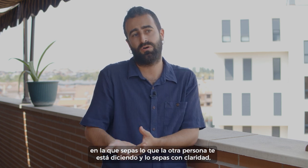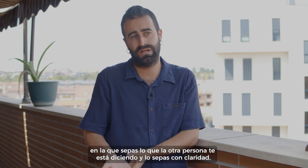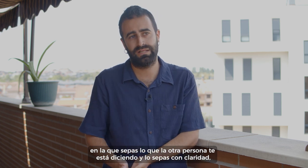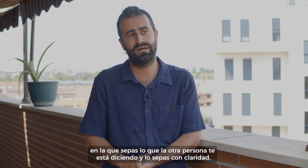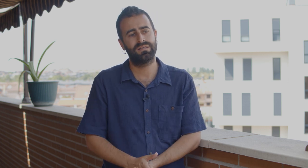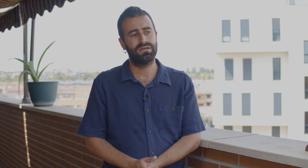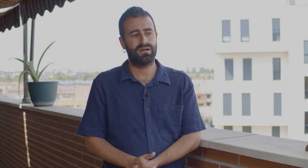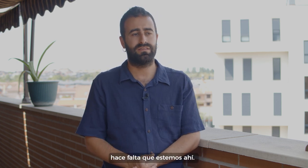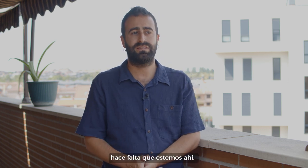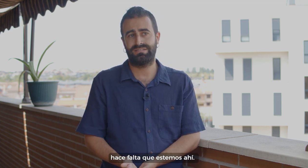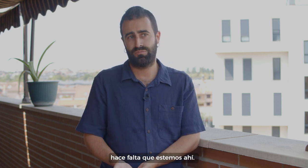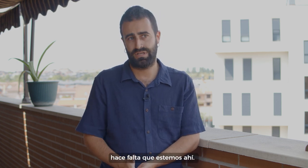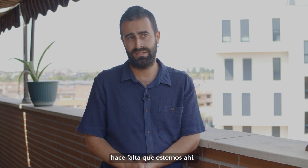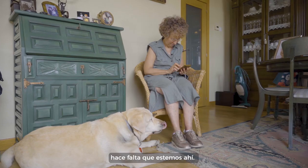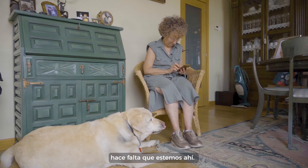con claridad, hace falta que estemos ahí.